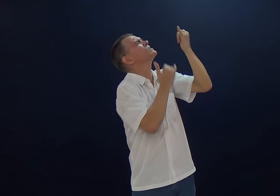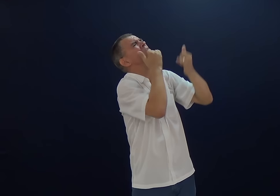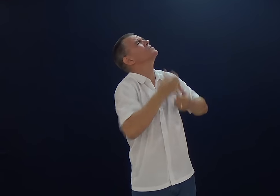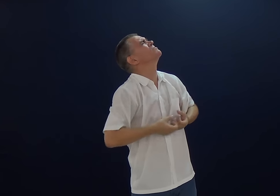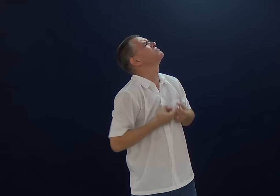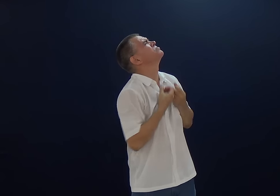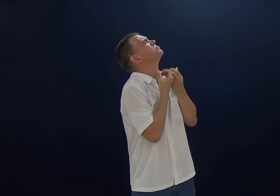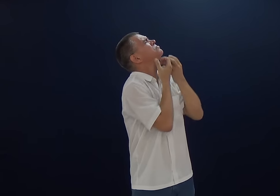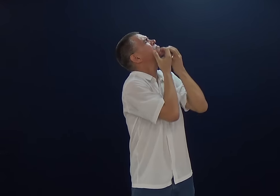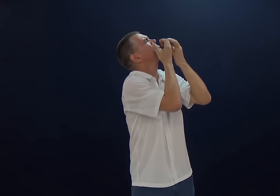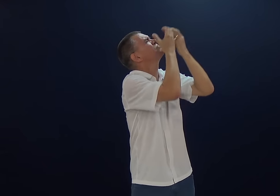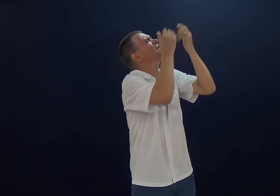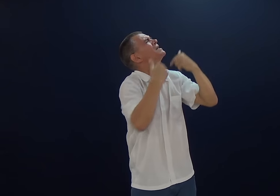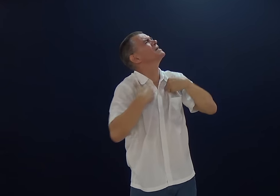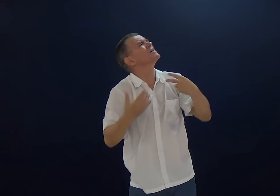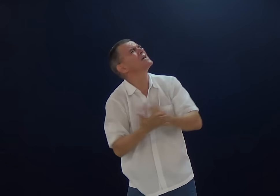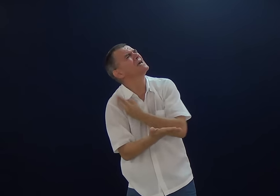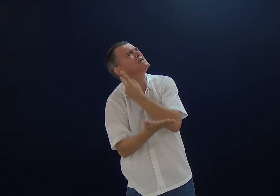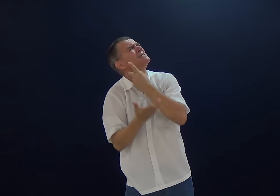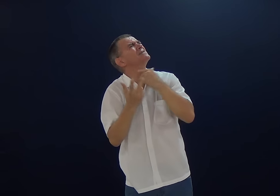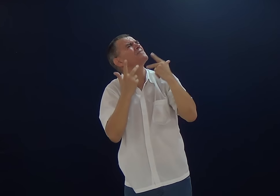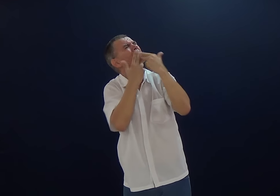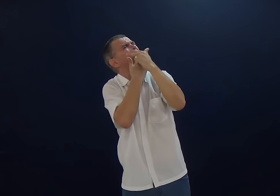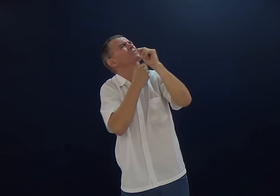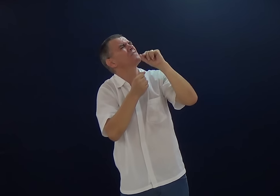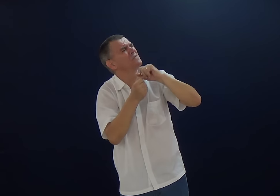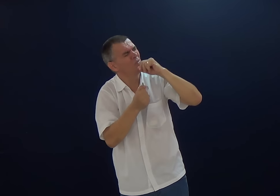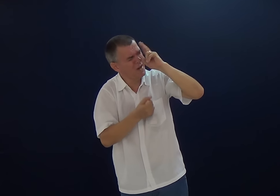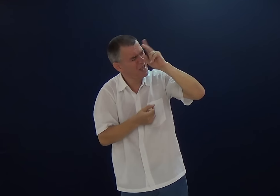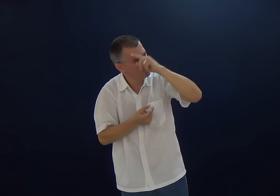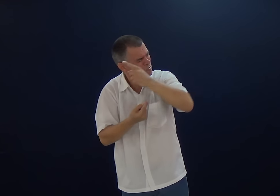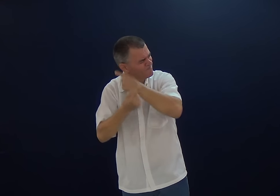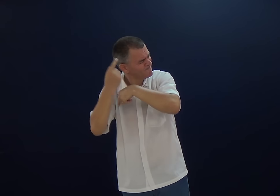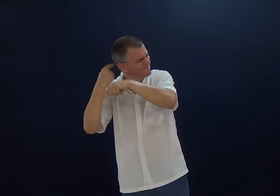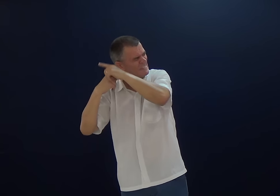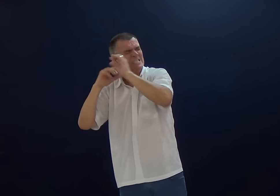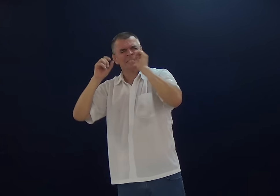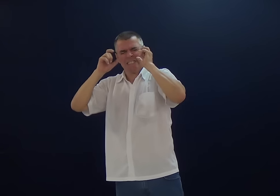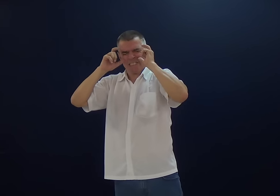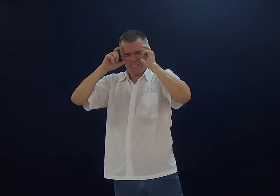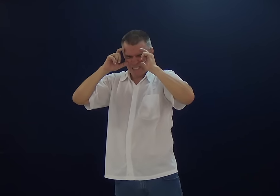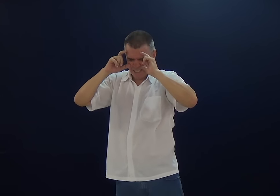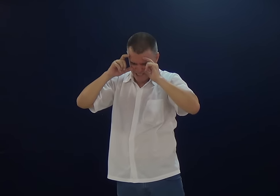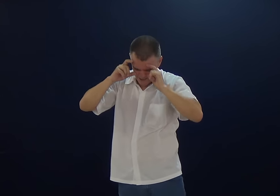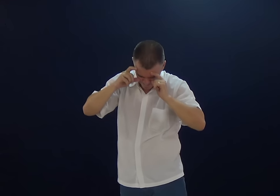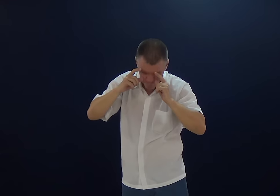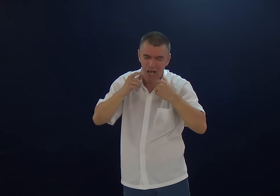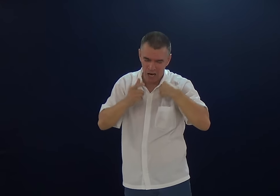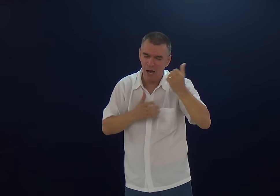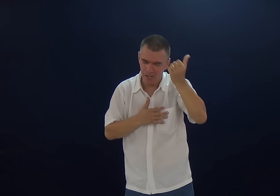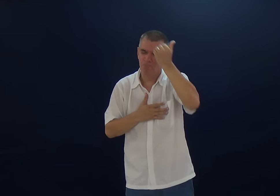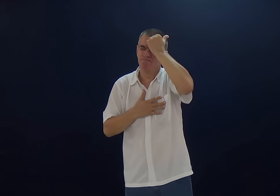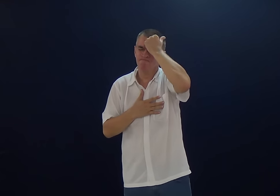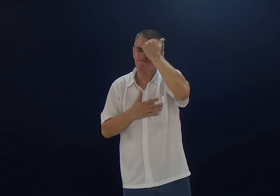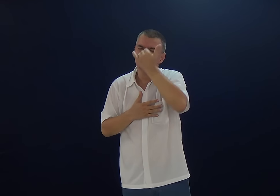Jesus nós confessamos a nossa culpa pai confessamos o nosso pecado e Te pedimos Deus